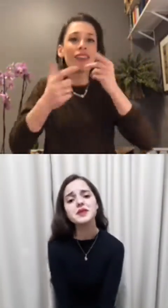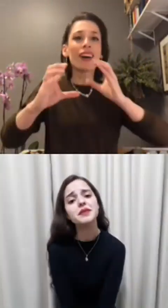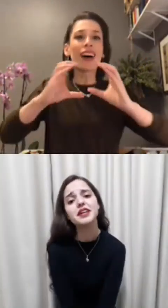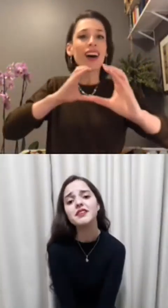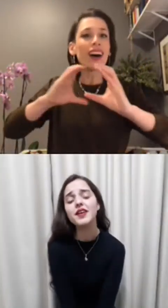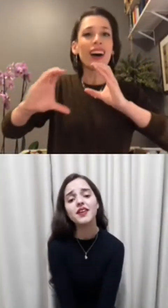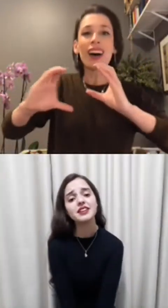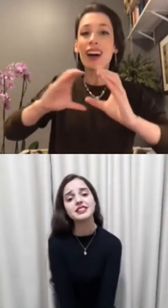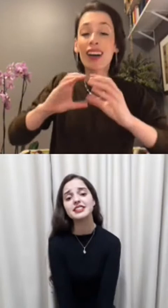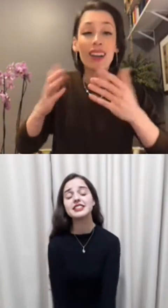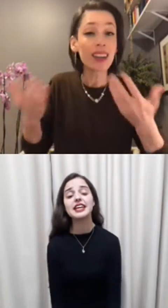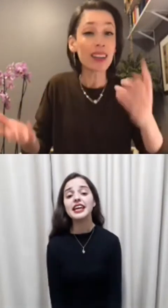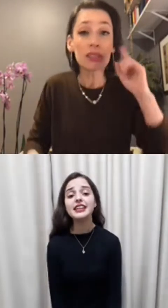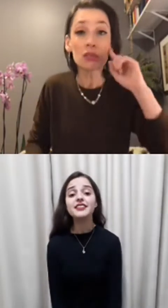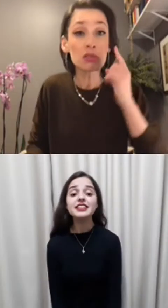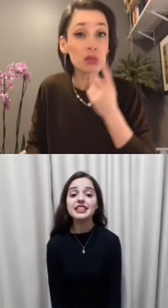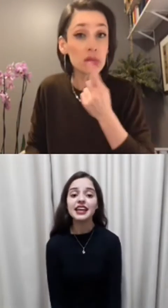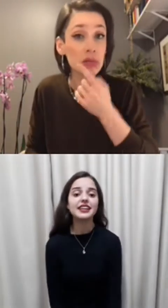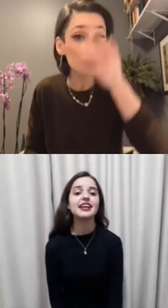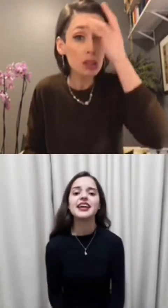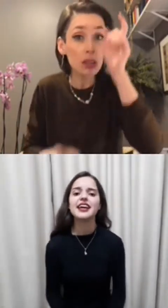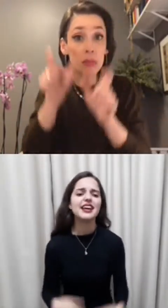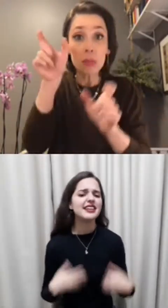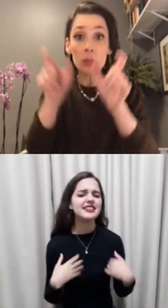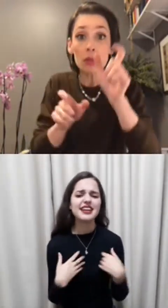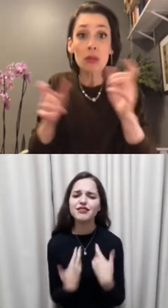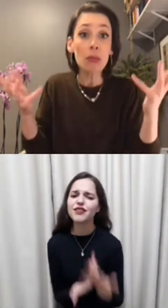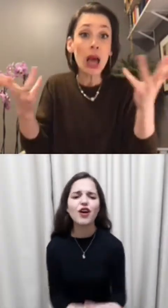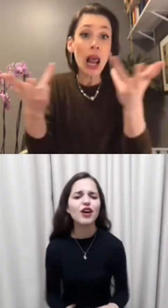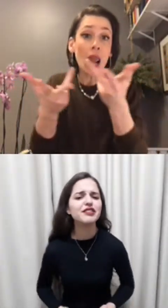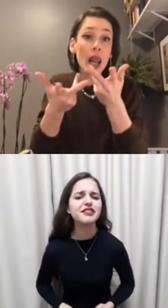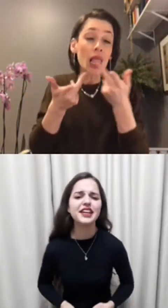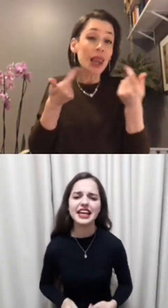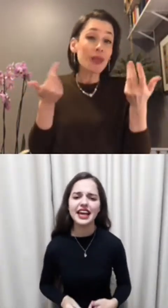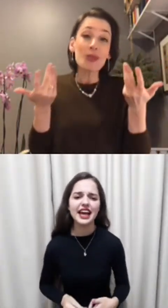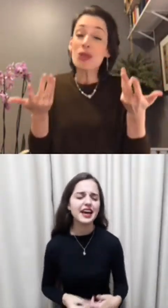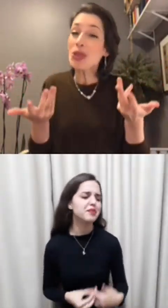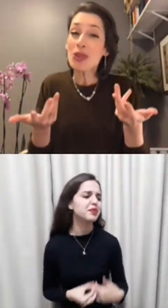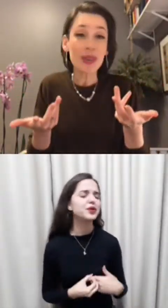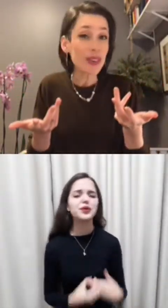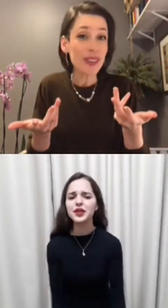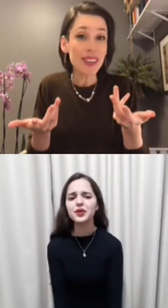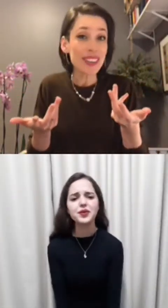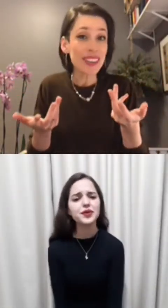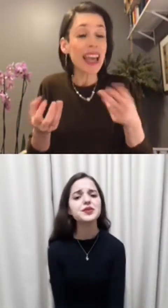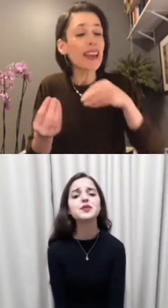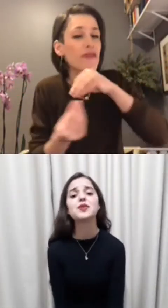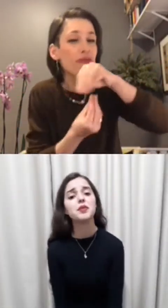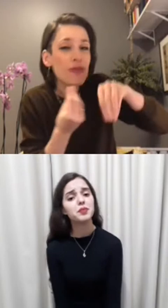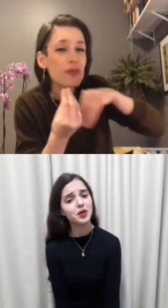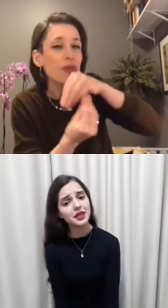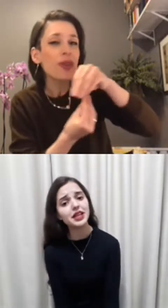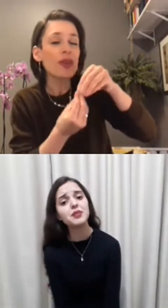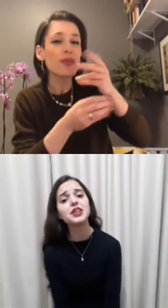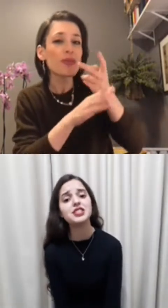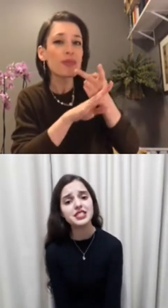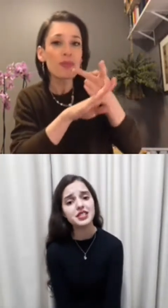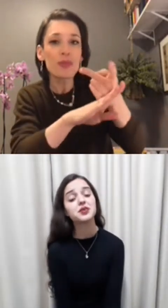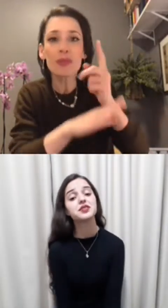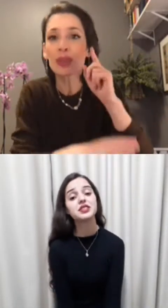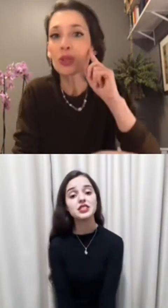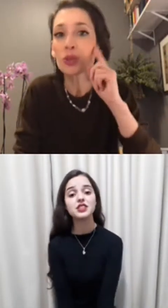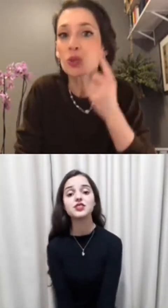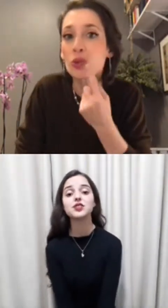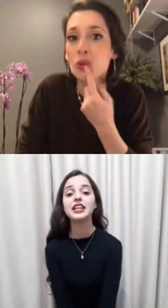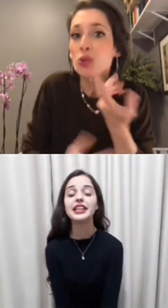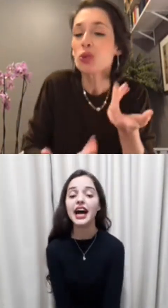pessoas maravilhosas. Então, assim, se envolve, procure cursos, como a própria Débora disse, cursos